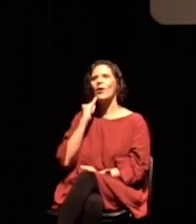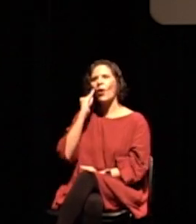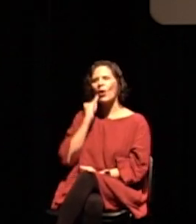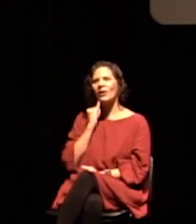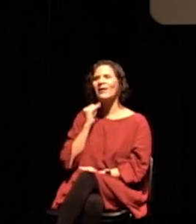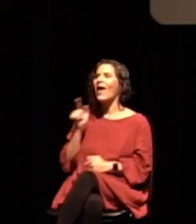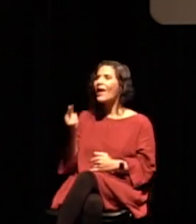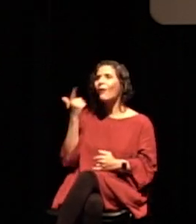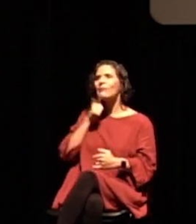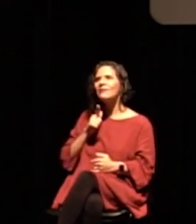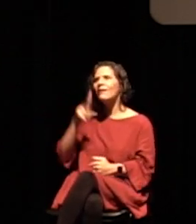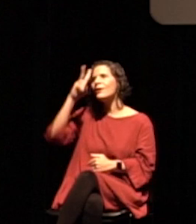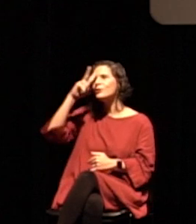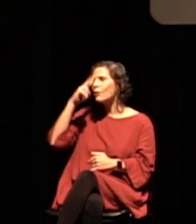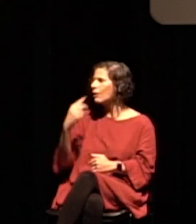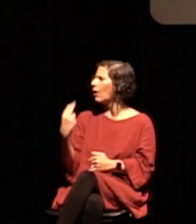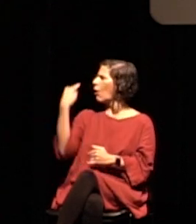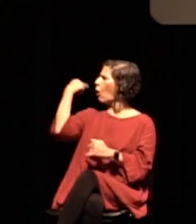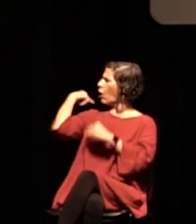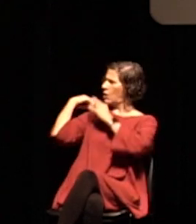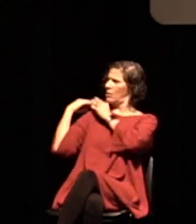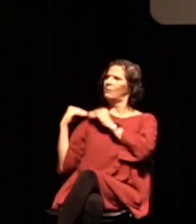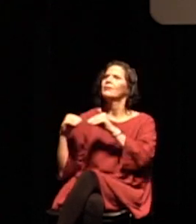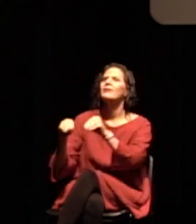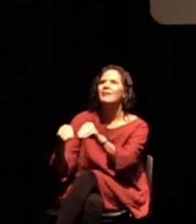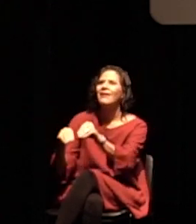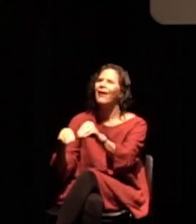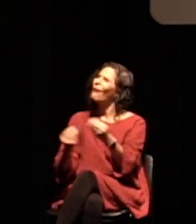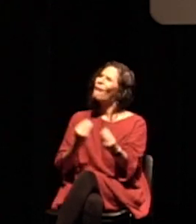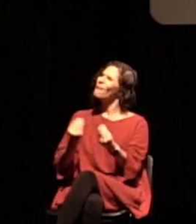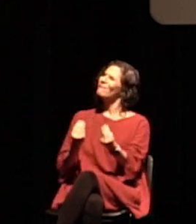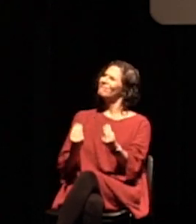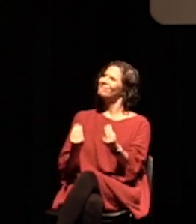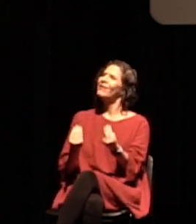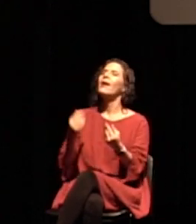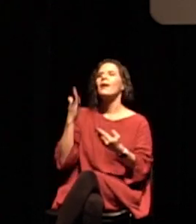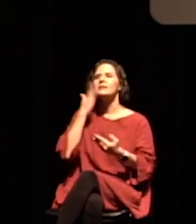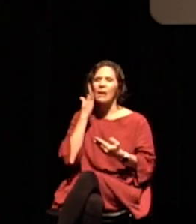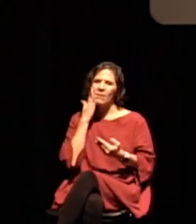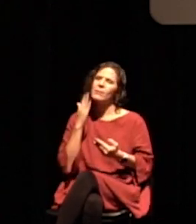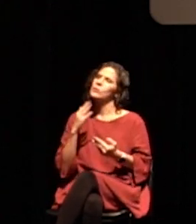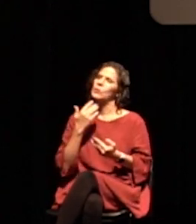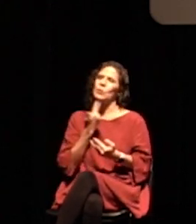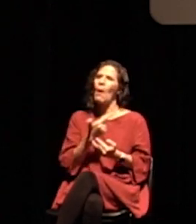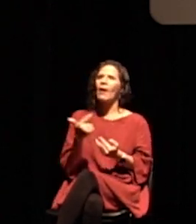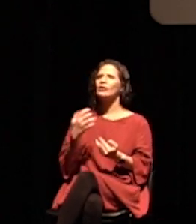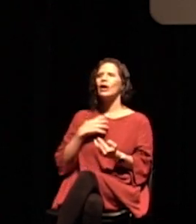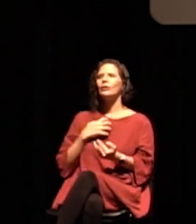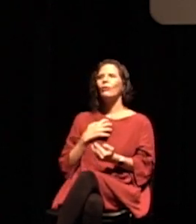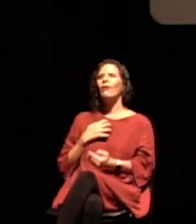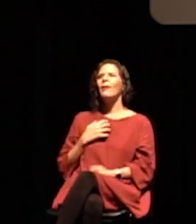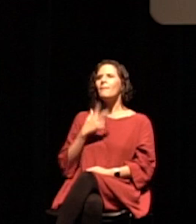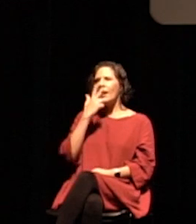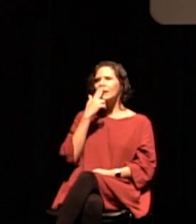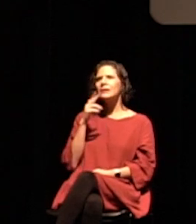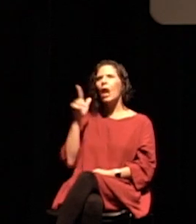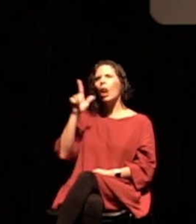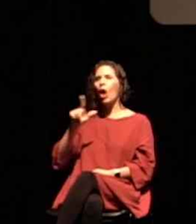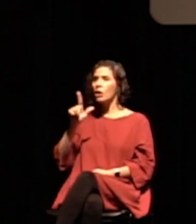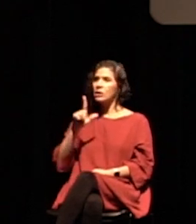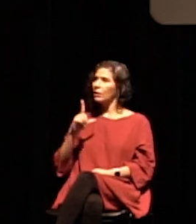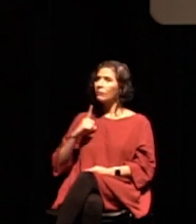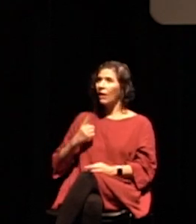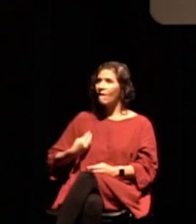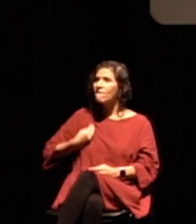nesta exposição? A exposição é sobre um período cronológico, mas a exposição não é cronológica e a exposição tem uma urgência de